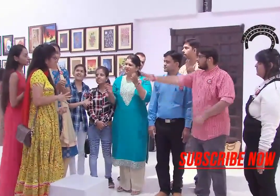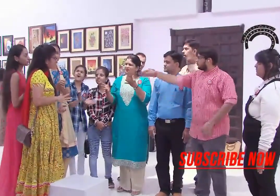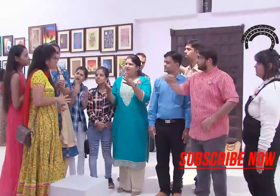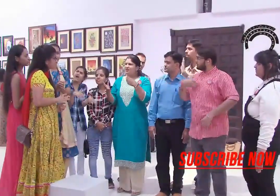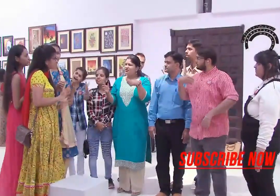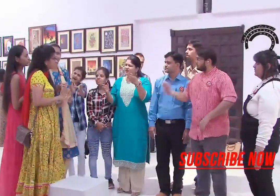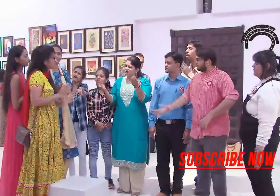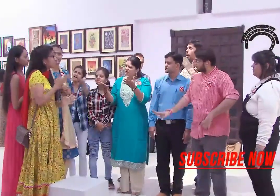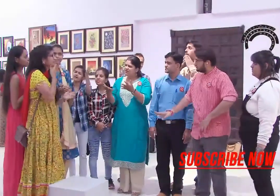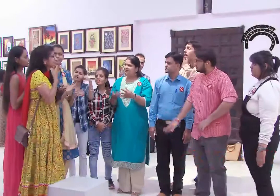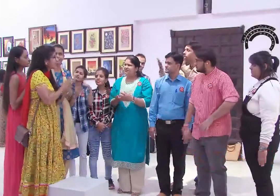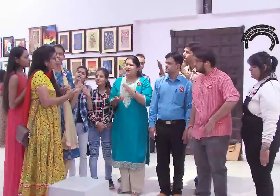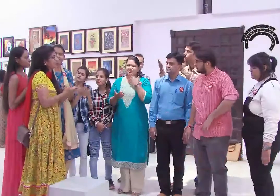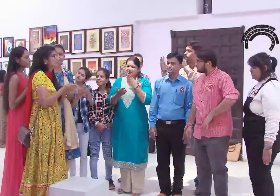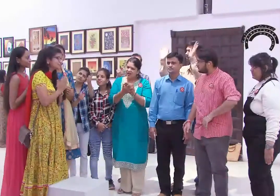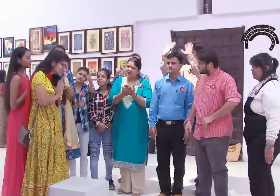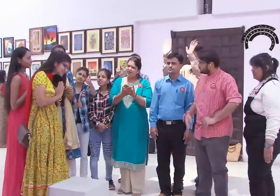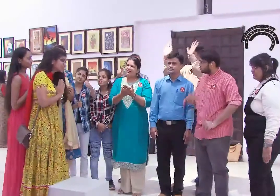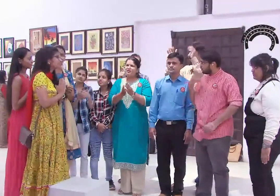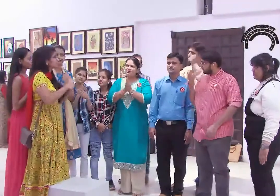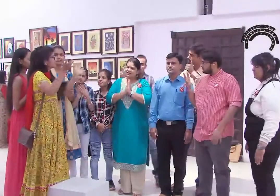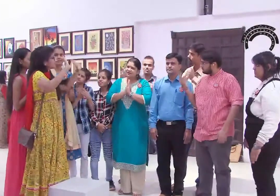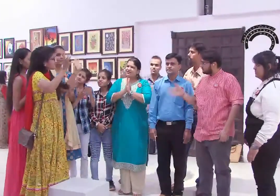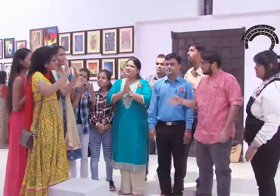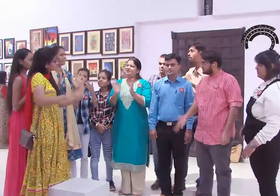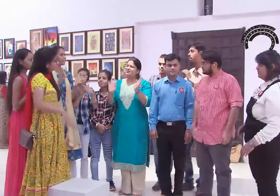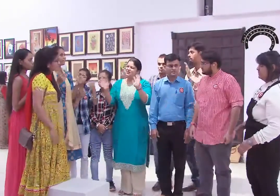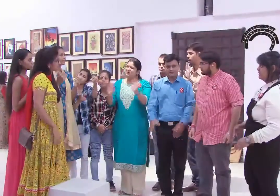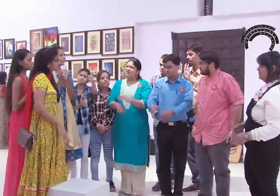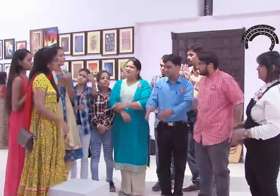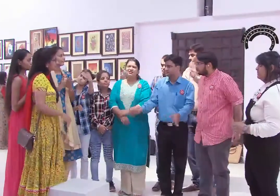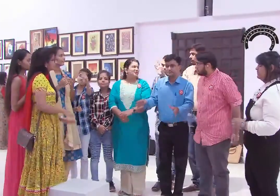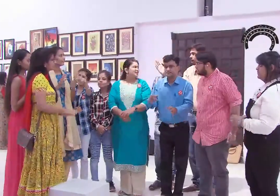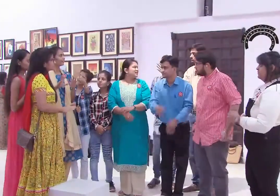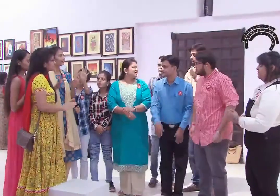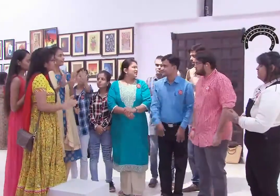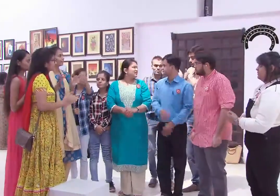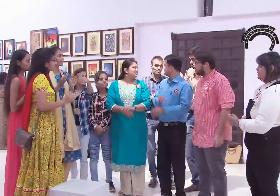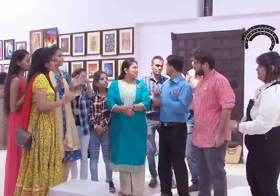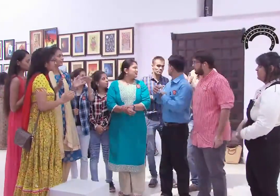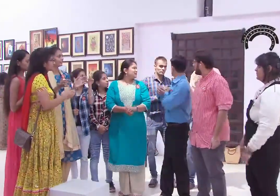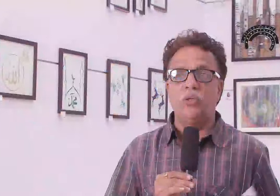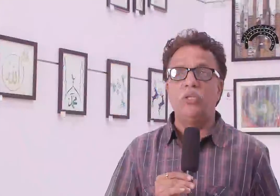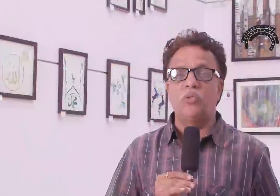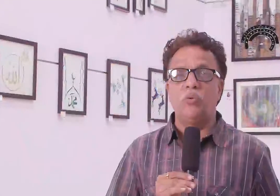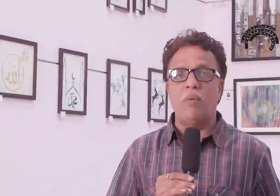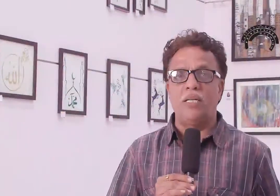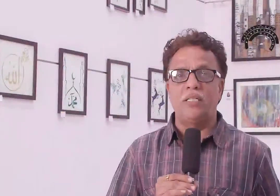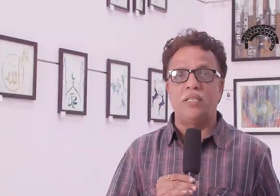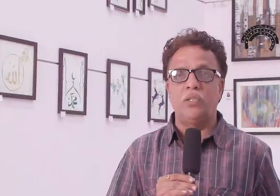બહુ બોલી શકતા, એટલે આ દુનિયાથી એમને એટલો બધો કોઈ લગાવ નથી. કારણ કે જે રેગ્યુલર છોકરા હોય એ લોકો બધી જ વસ્તુ માણી શકે છે,